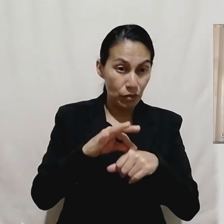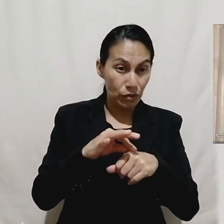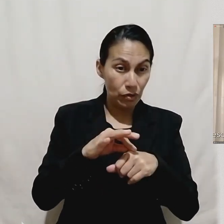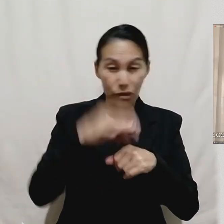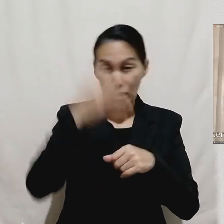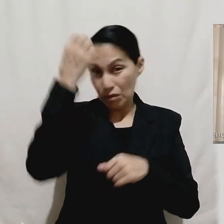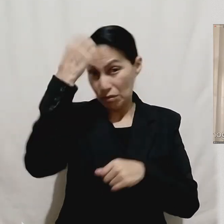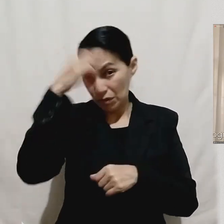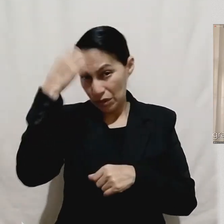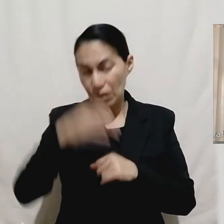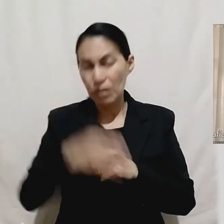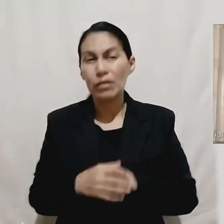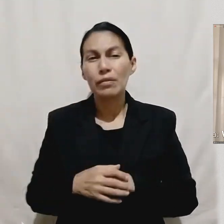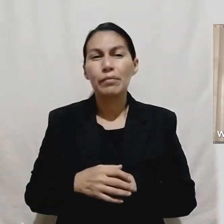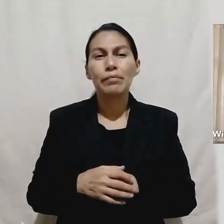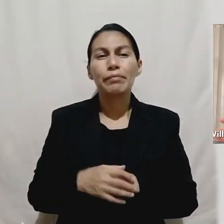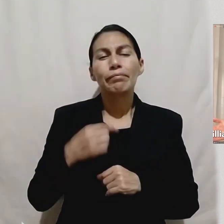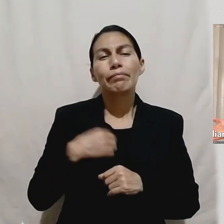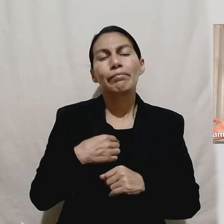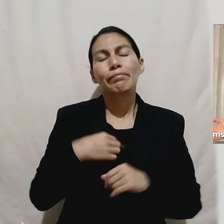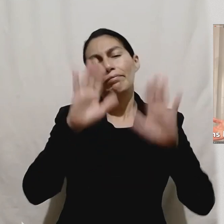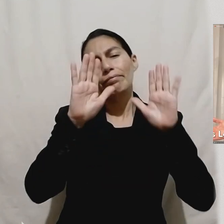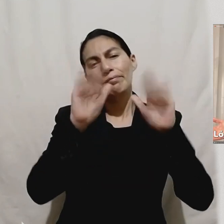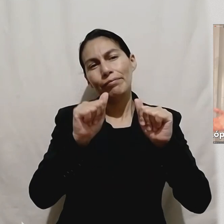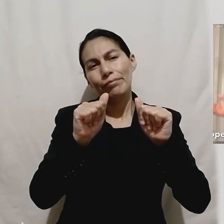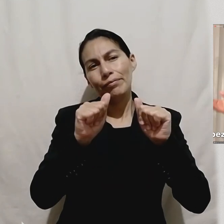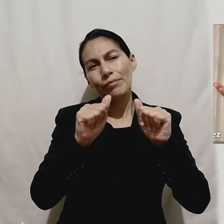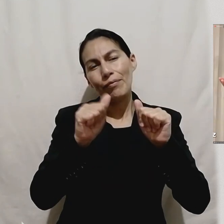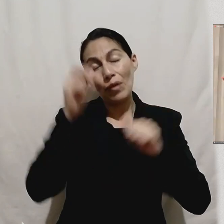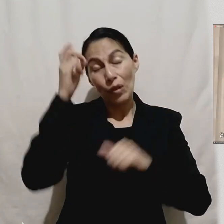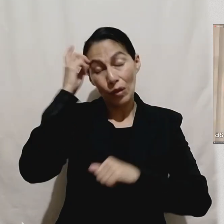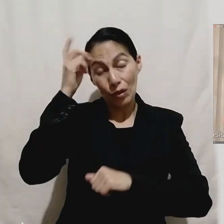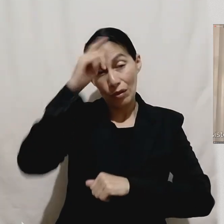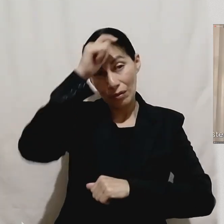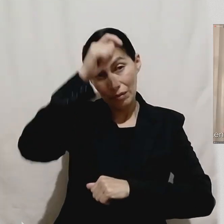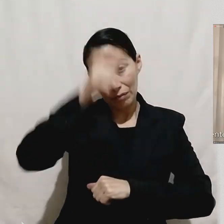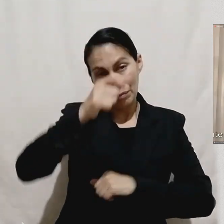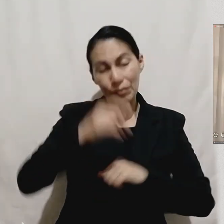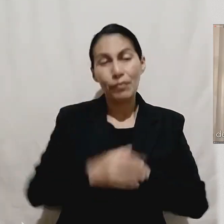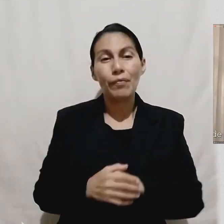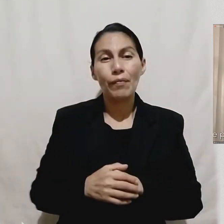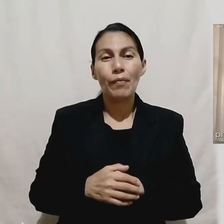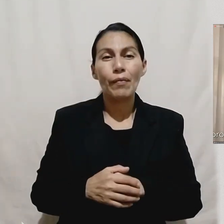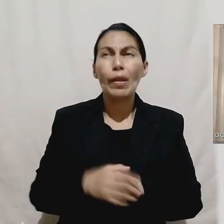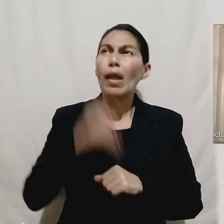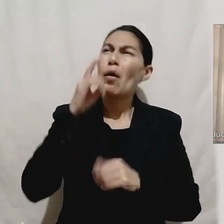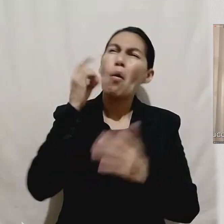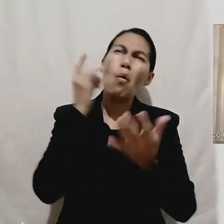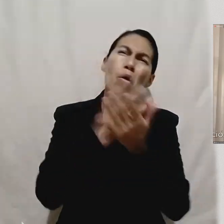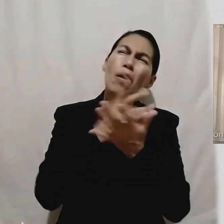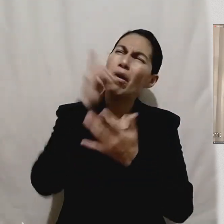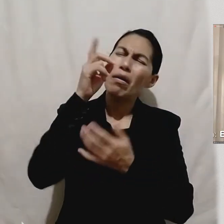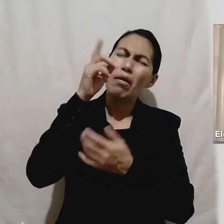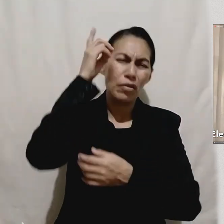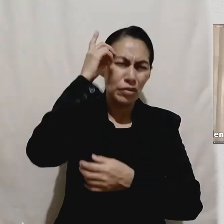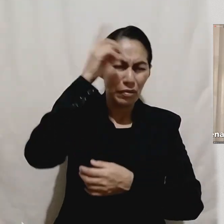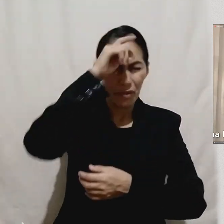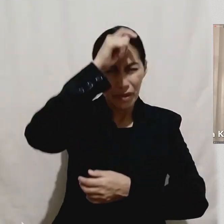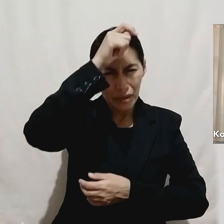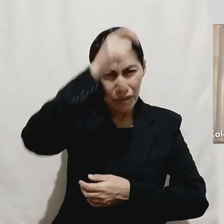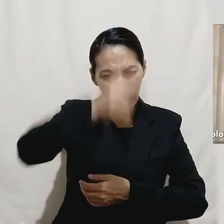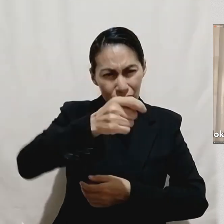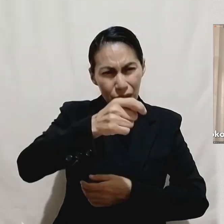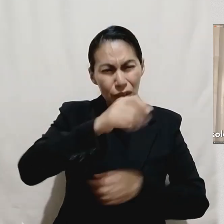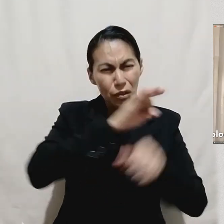las experiencias con Dios yo me despido de ti con la bendición que solo Dios sabe darte Dios te bendiga